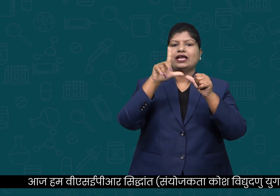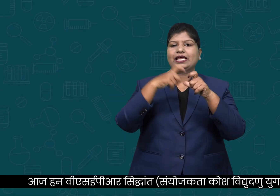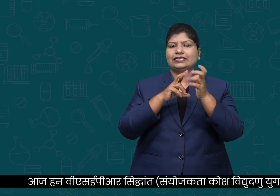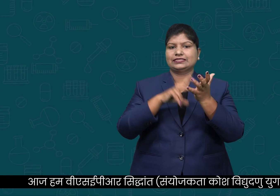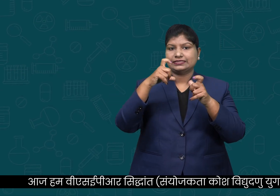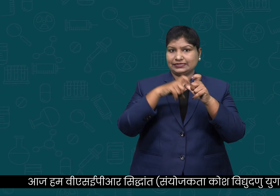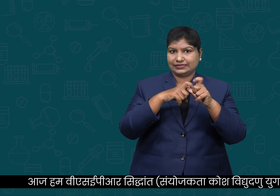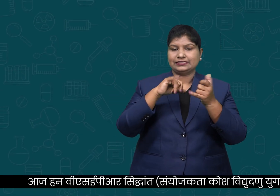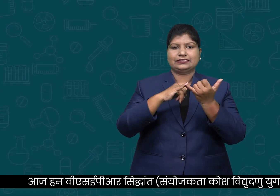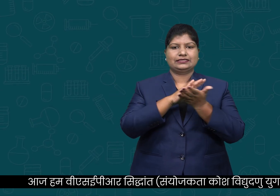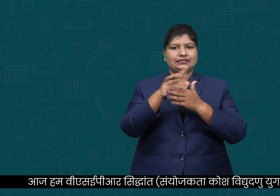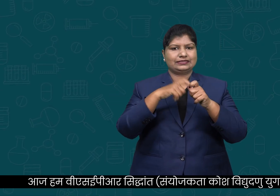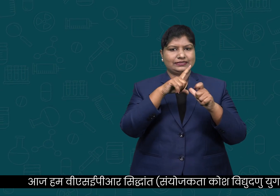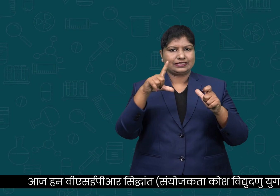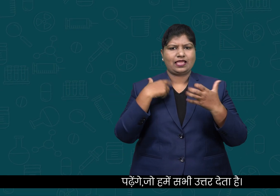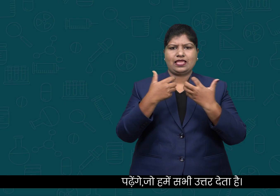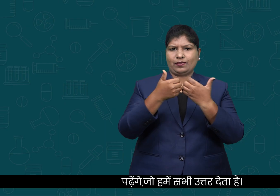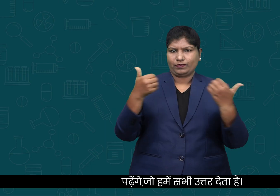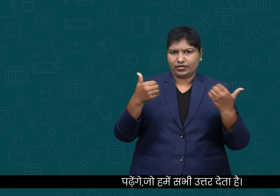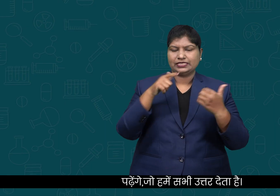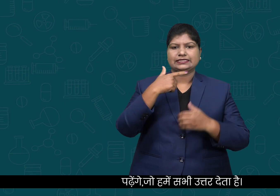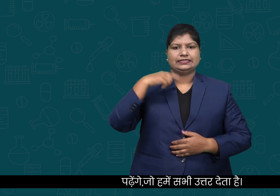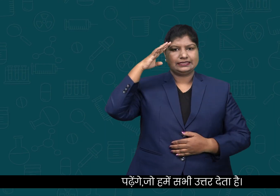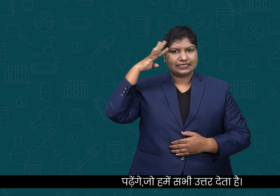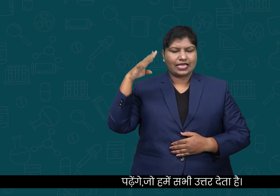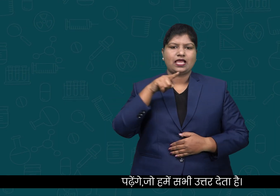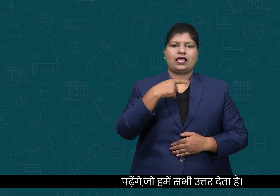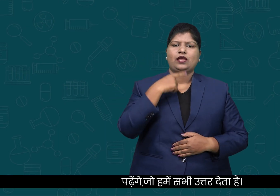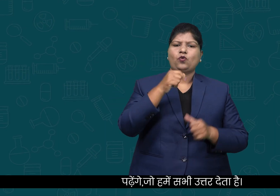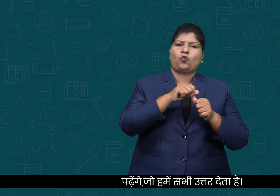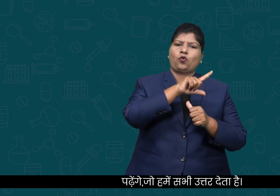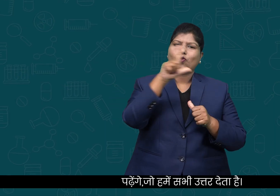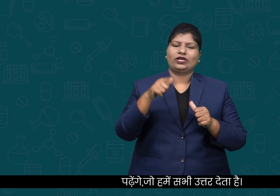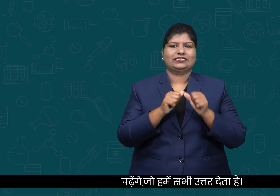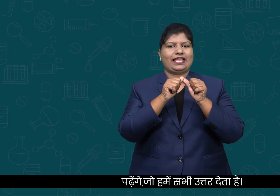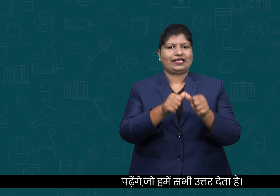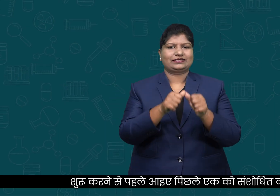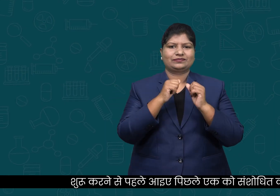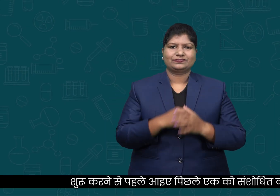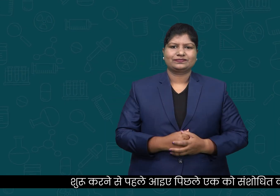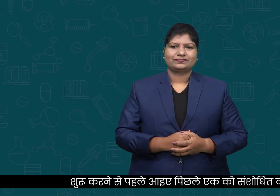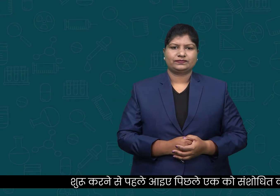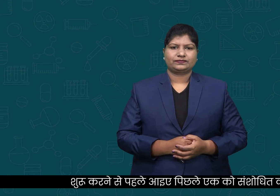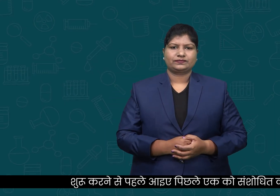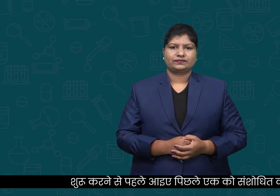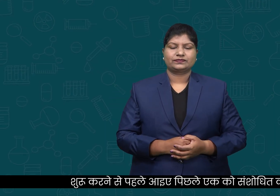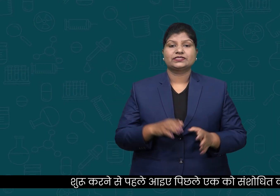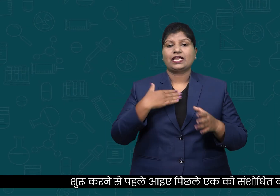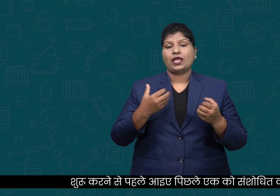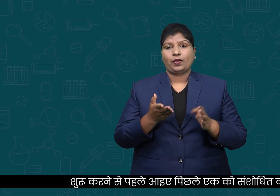युगल प्रतिकर्षण पढ़ेंगे, जो हमें सभी उत्तर देता है। शुरू करने से पहले आइए